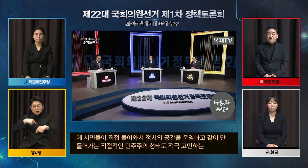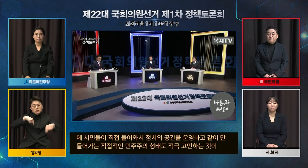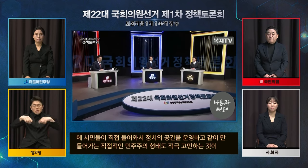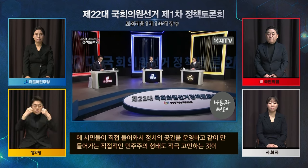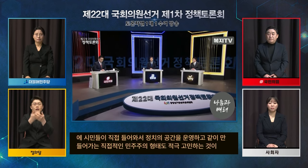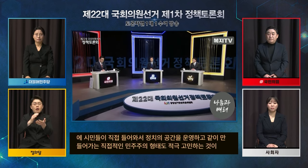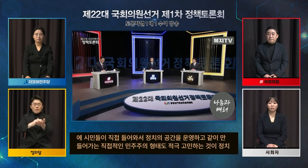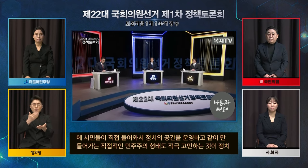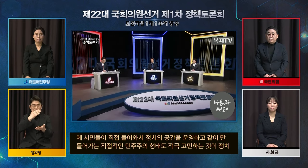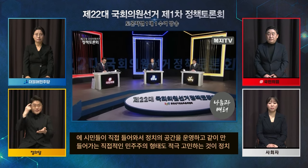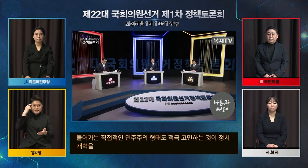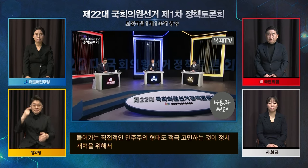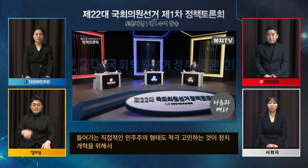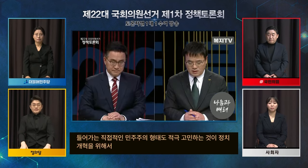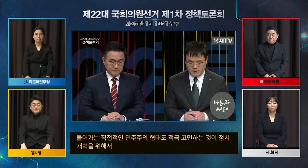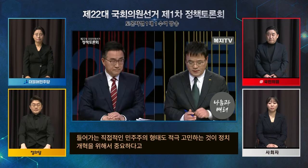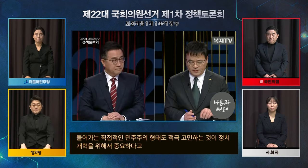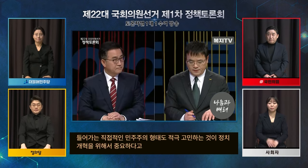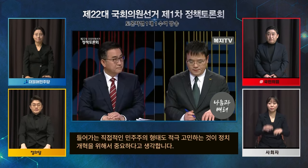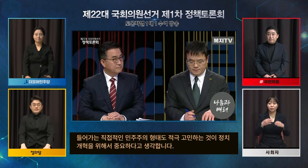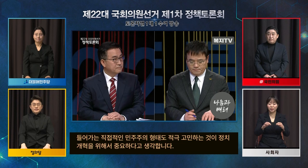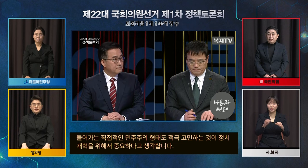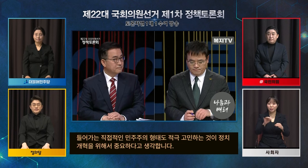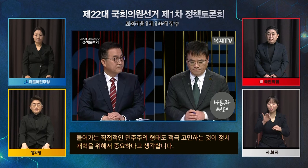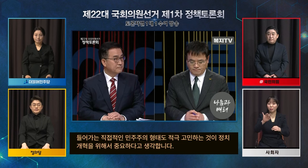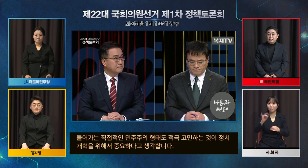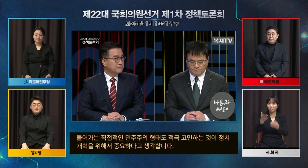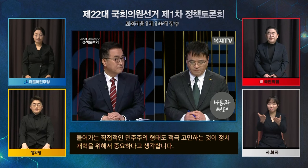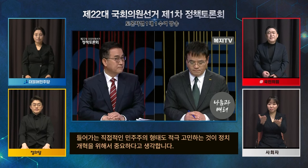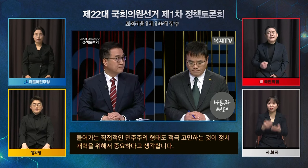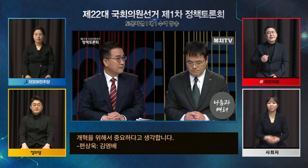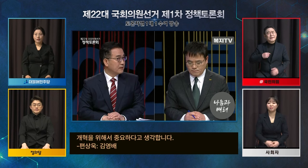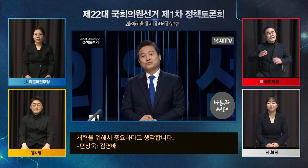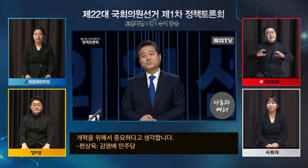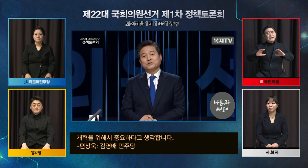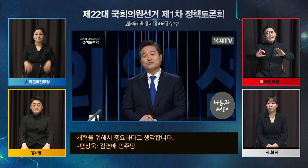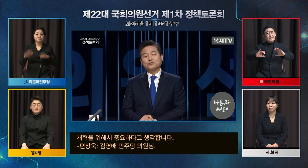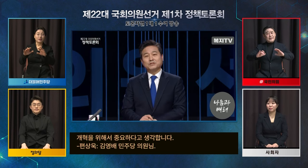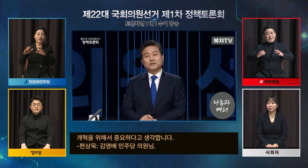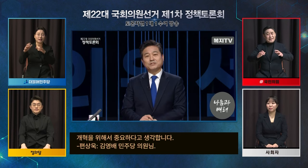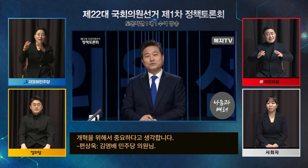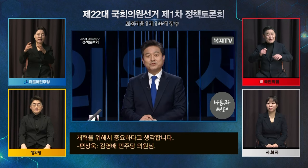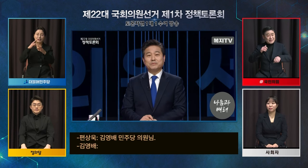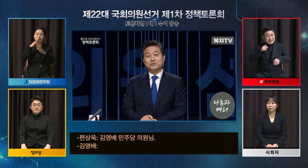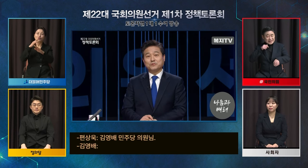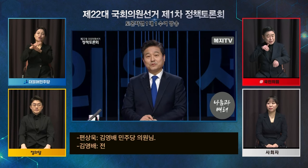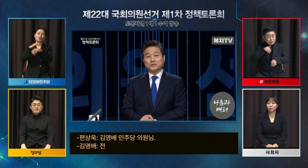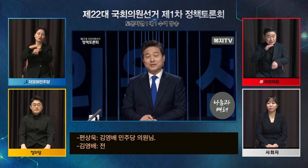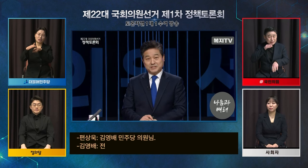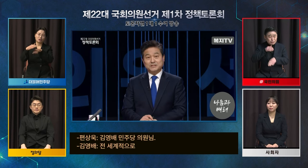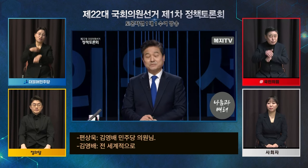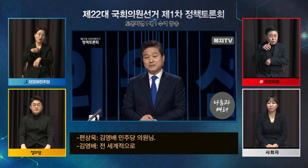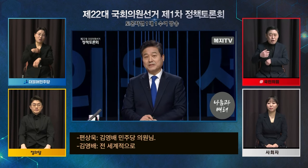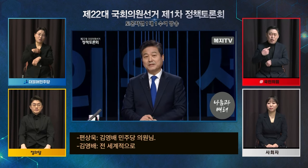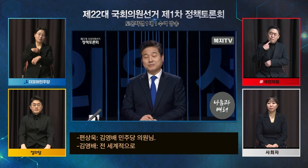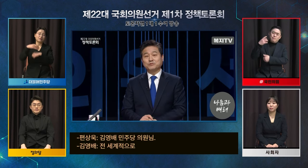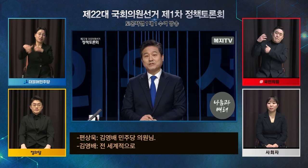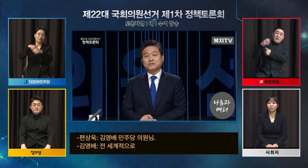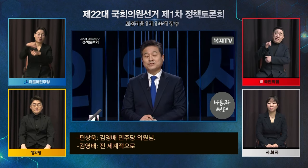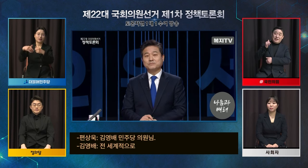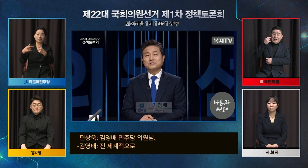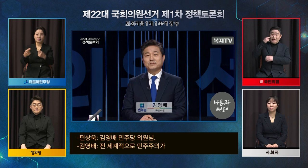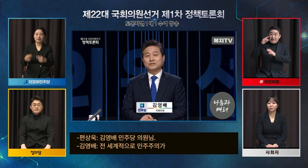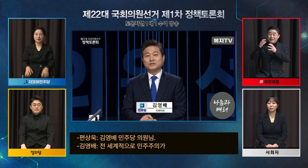중요하다고 생각을 하고 있습니다. 김영배 민주당 의원님. 전 세계적으로 요즘 민주주의가 굉장히 위협받고 있지 않습니까?